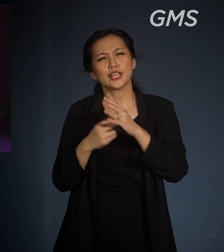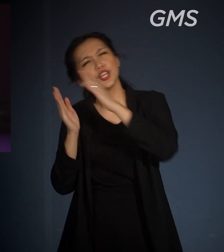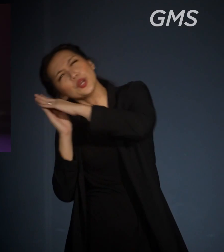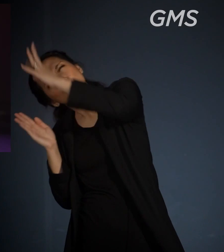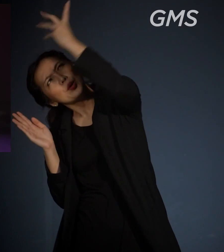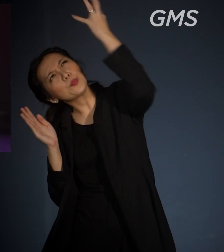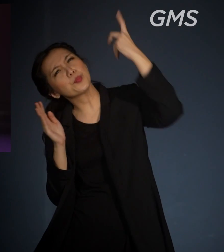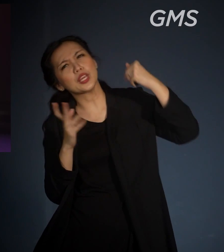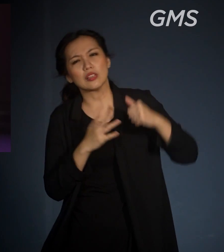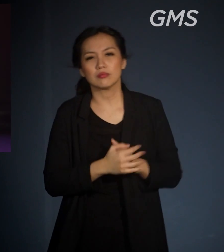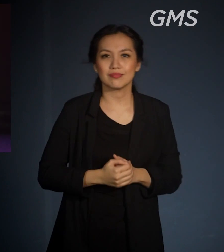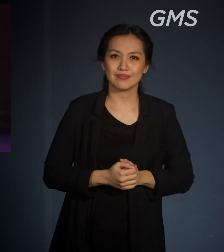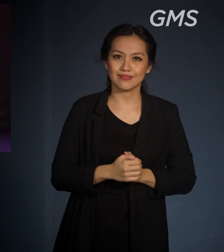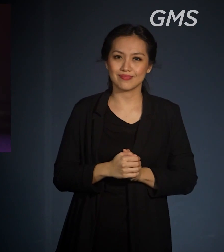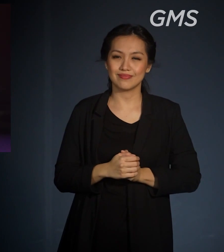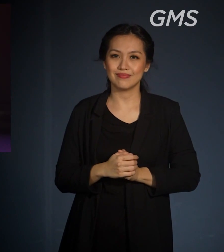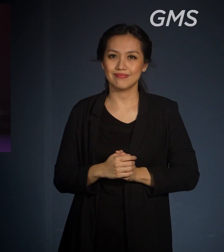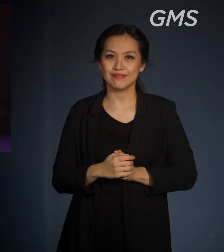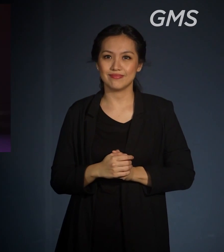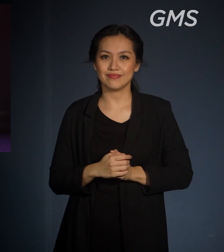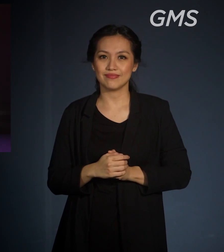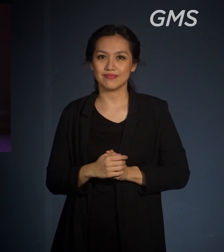Nah, nggak main-main, saudara.